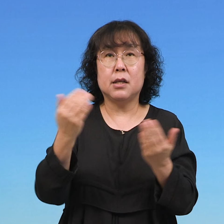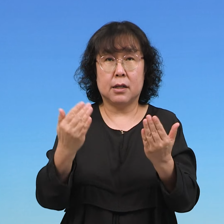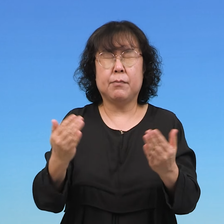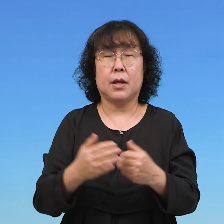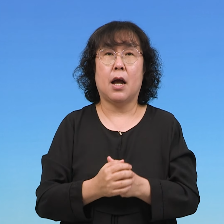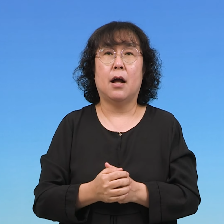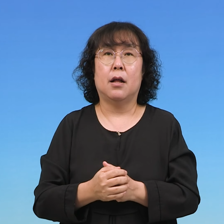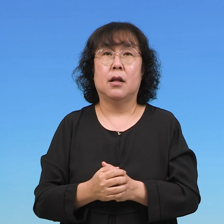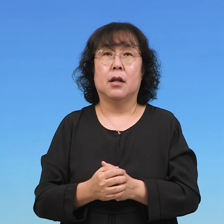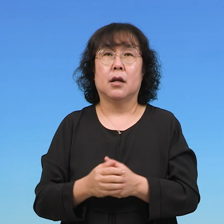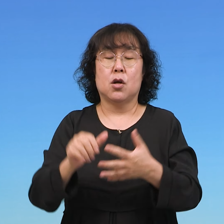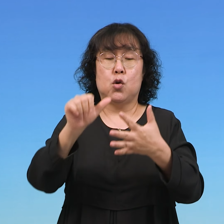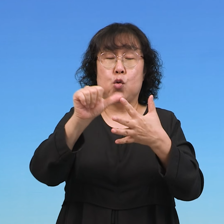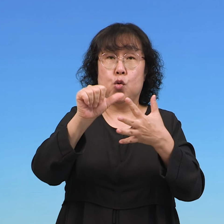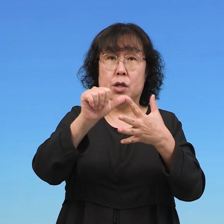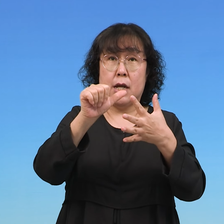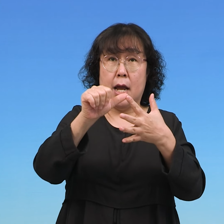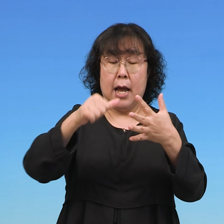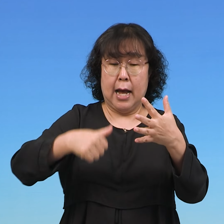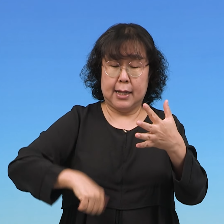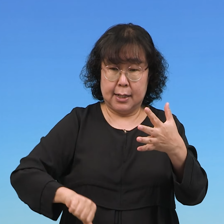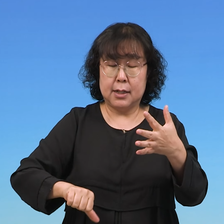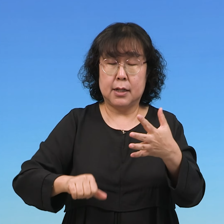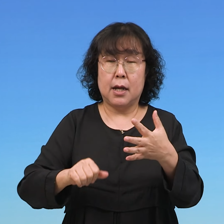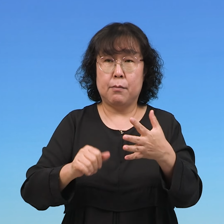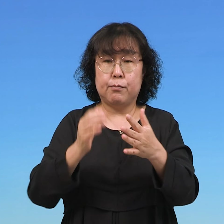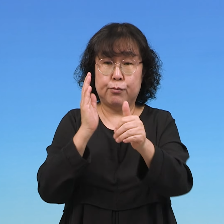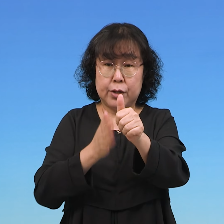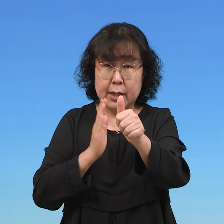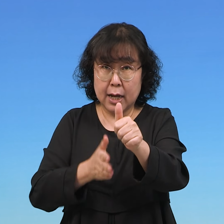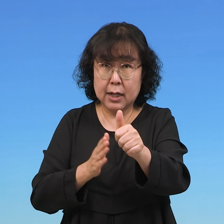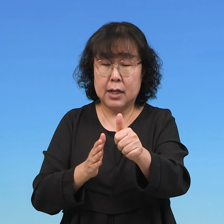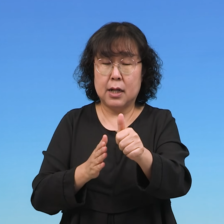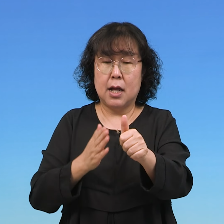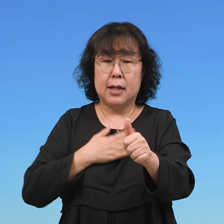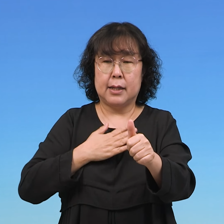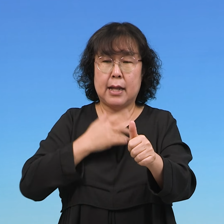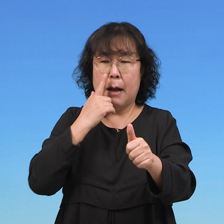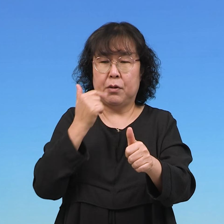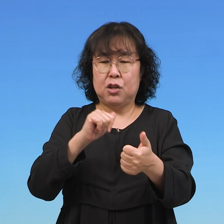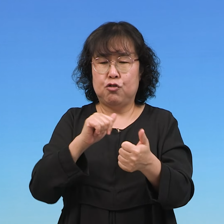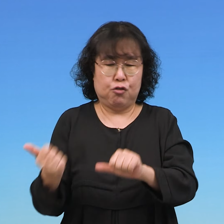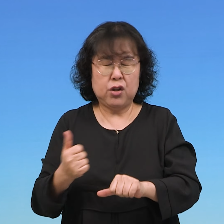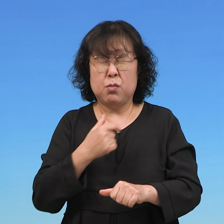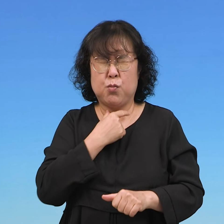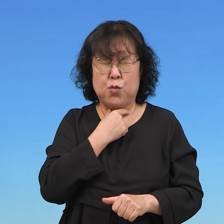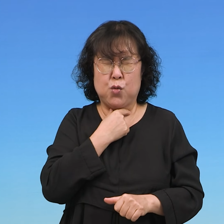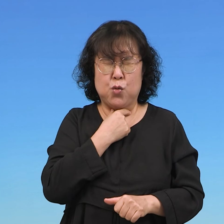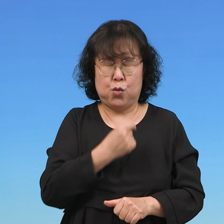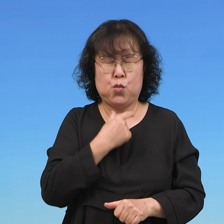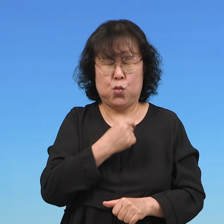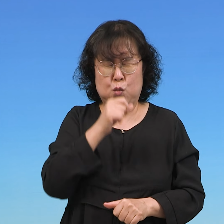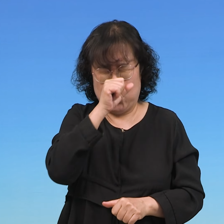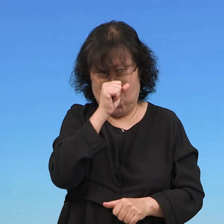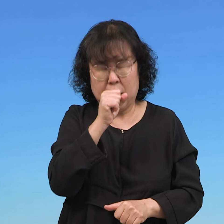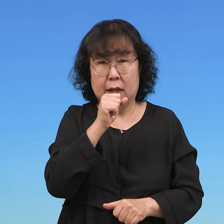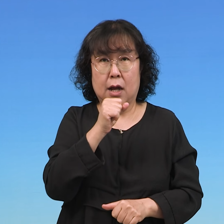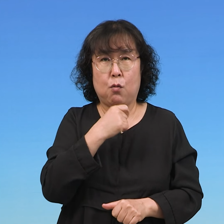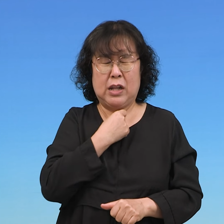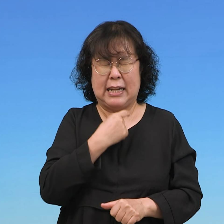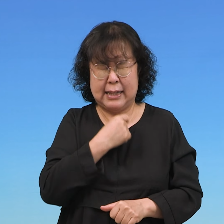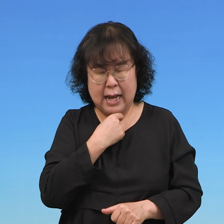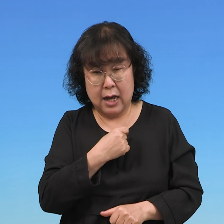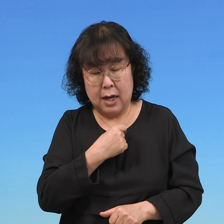시각으로는 이 둘째 아들의 요구가 이게 꼭 이런 거래요. 우리 아버지 죽었으면 좋겠다,